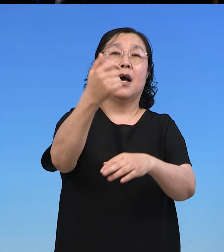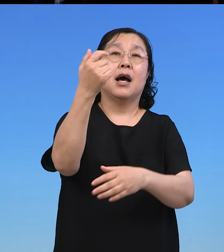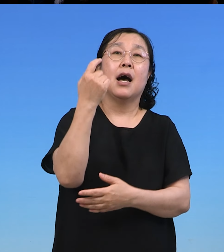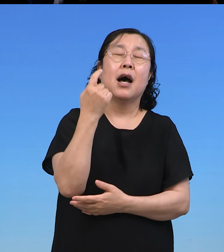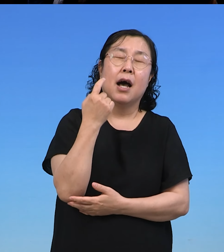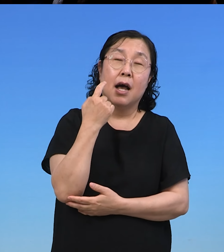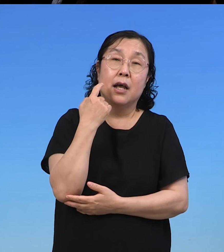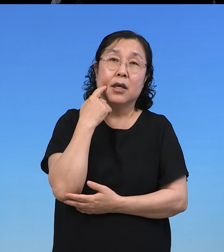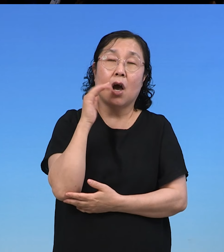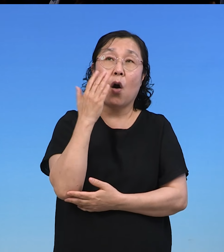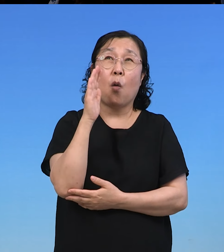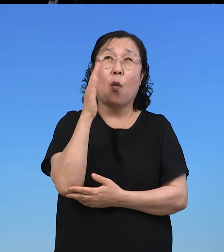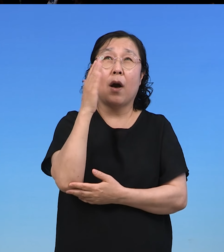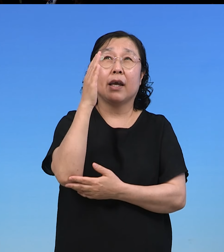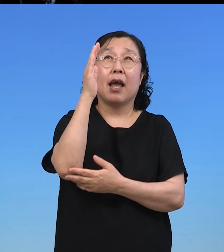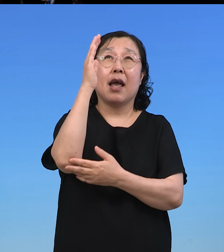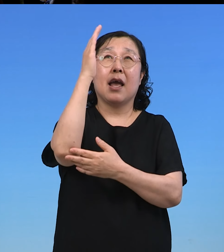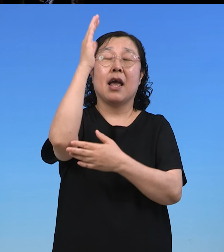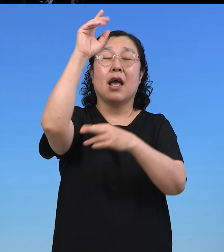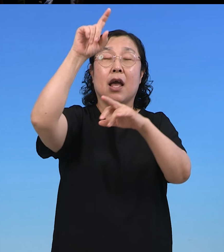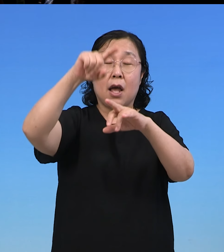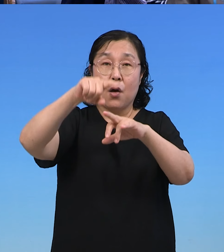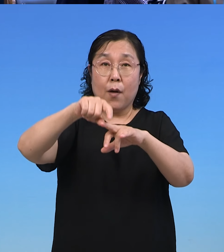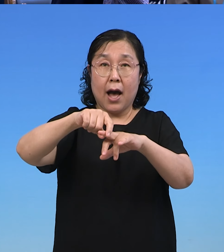영광의 왕이시라.